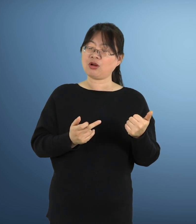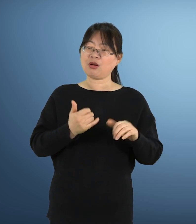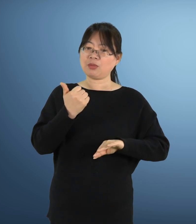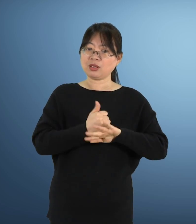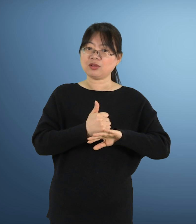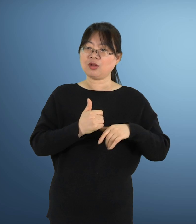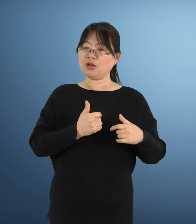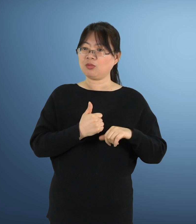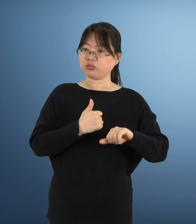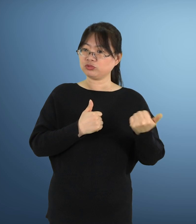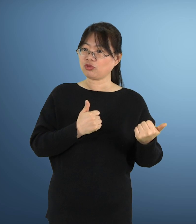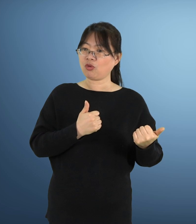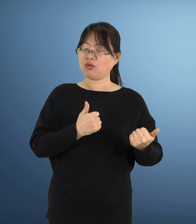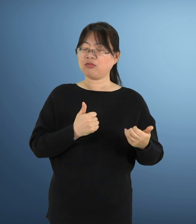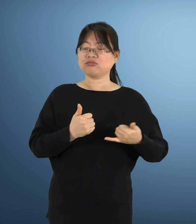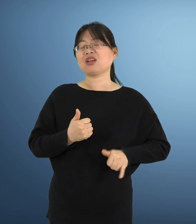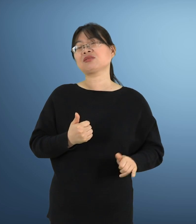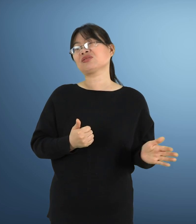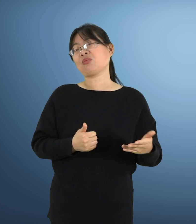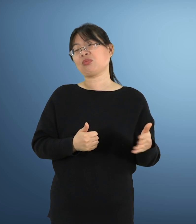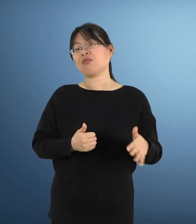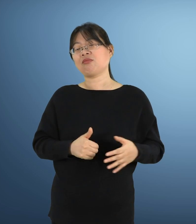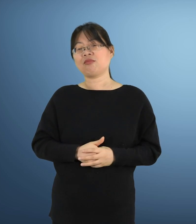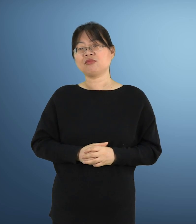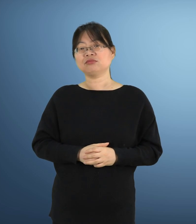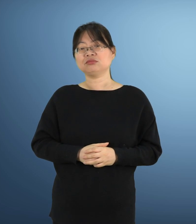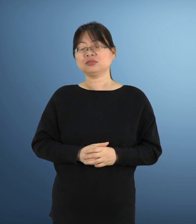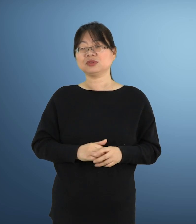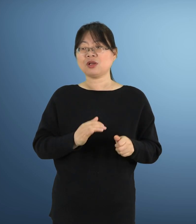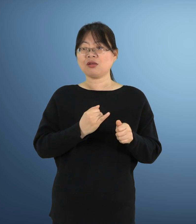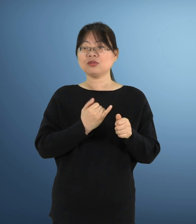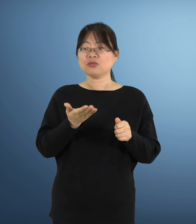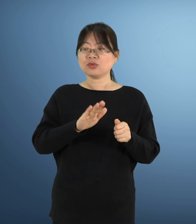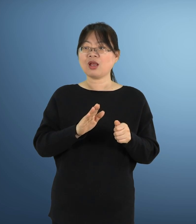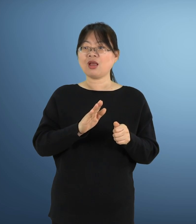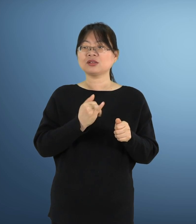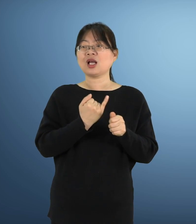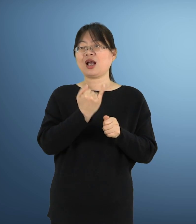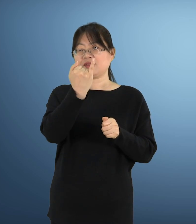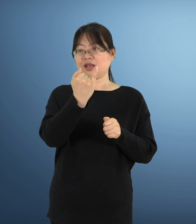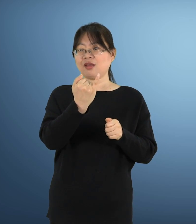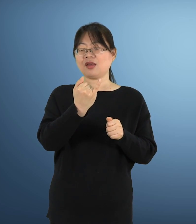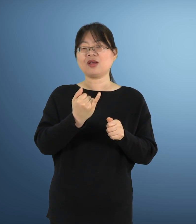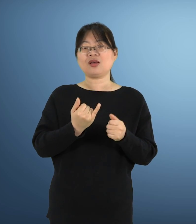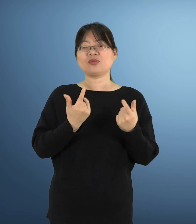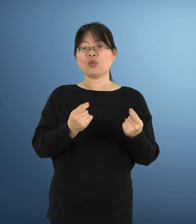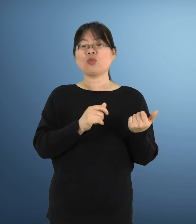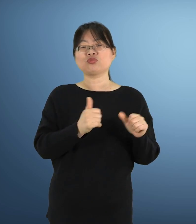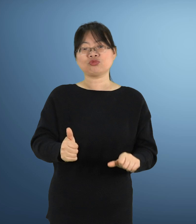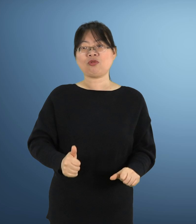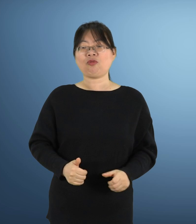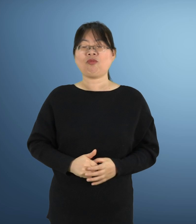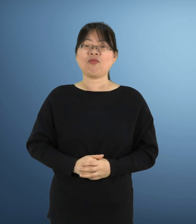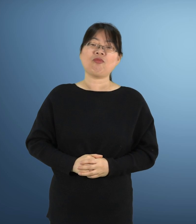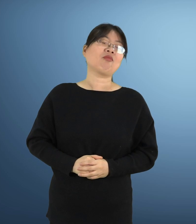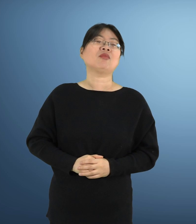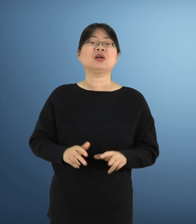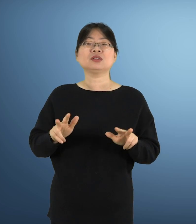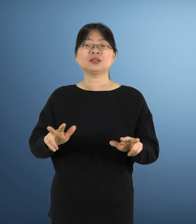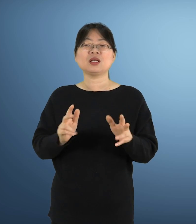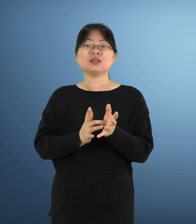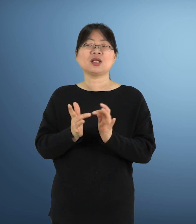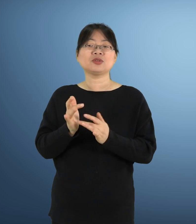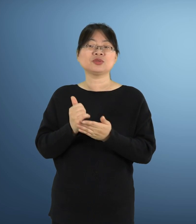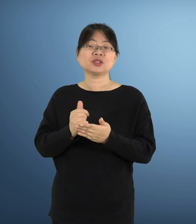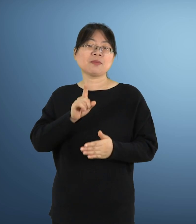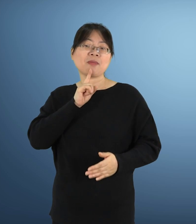다 죽었는데 자식이 없이 그 아내 맞아 죽었어요. 그러면 이제 예수